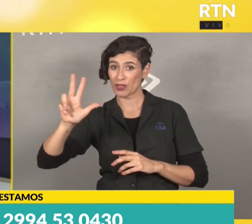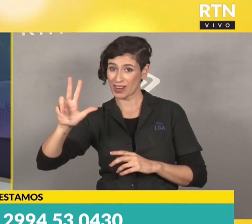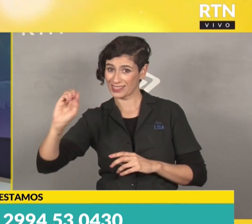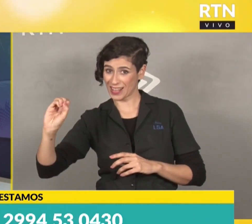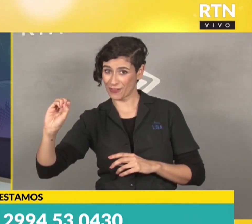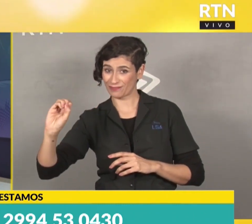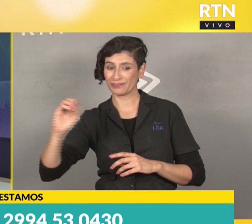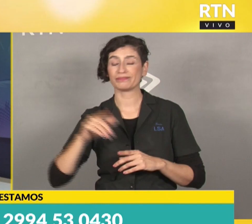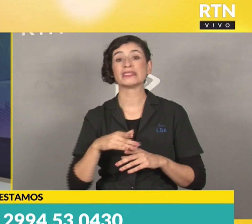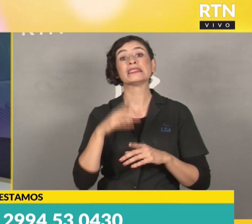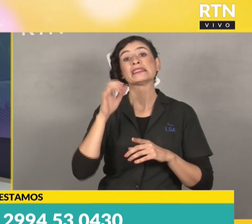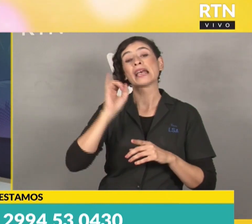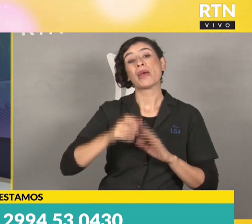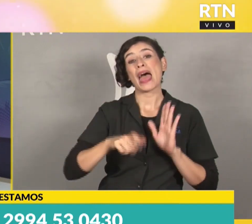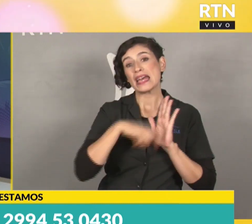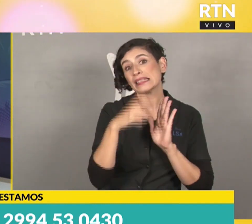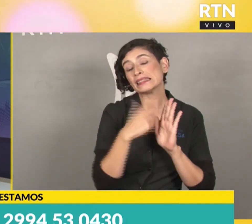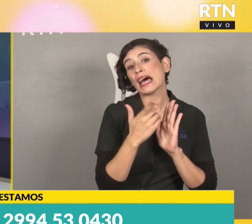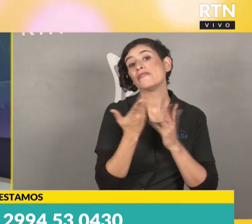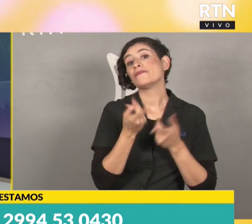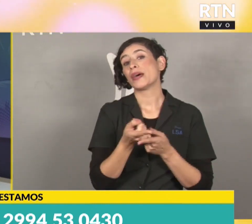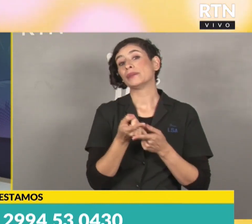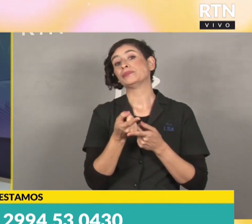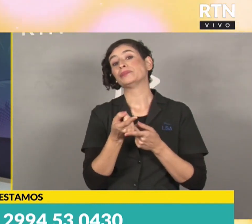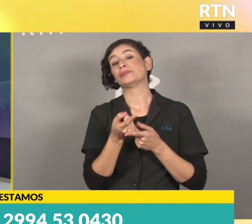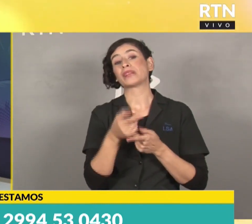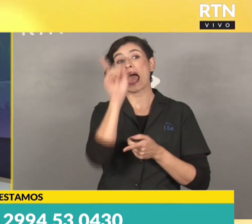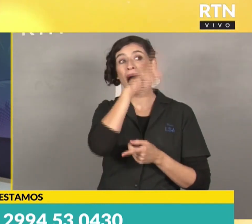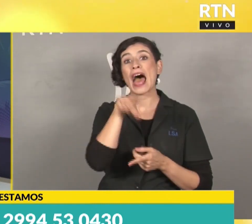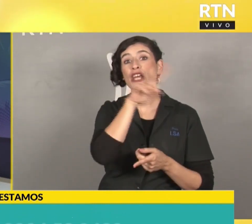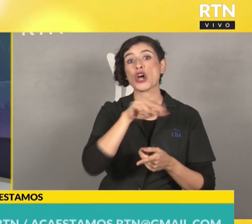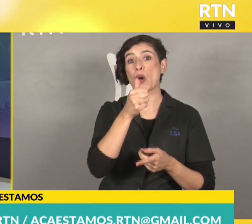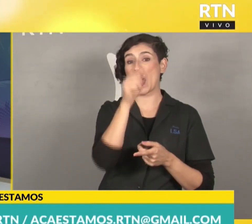299-54530-430. Y también por Instagram nos pueden encontrar en